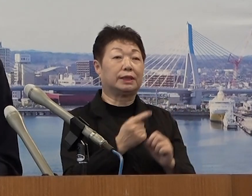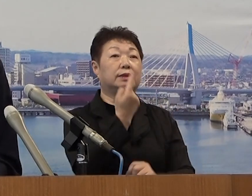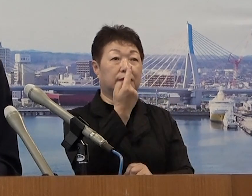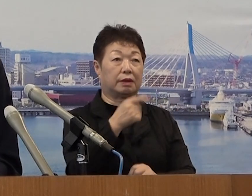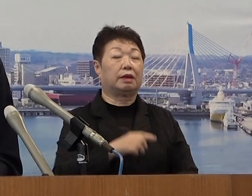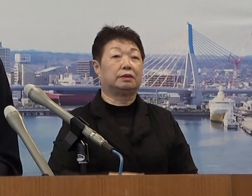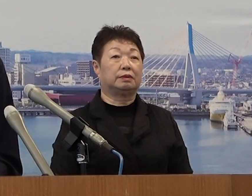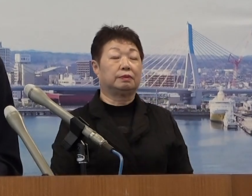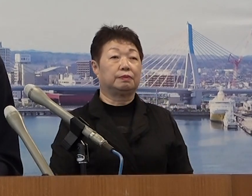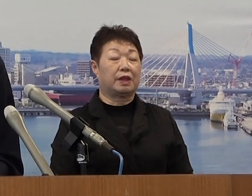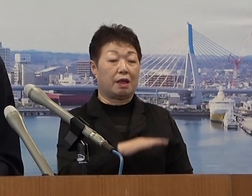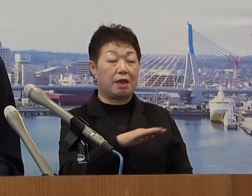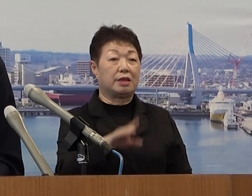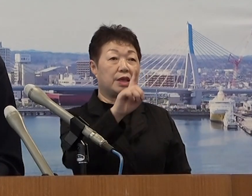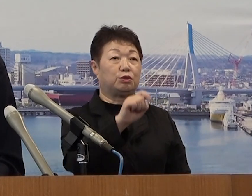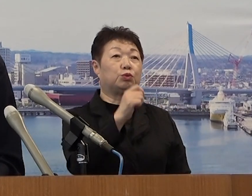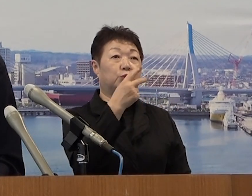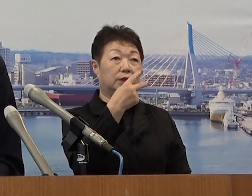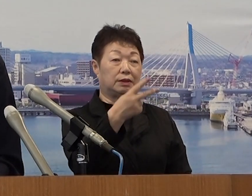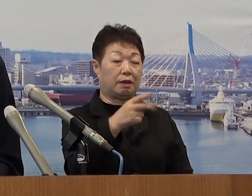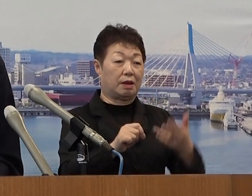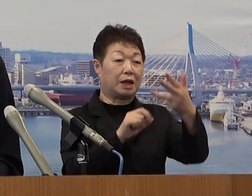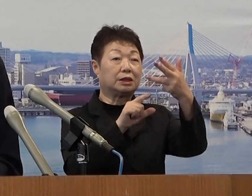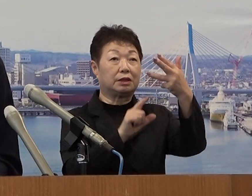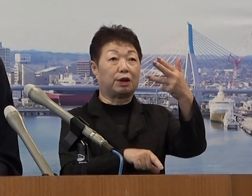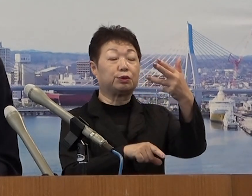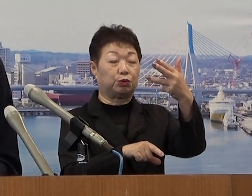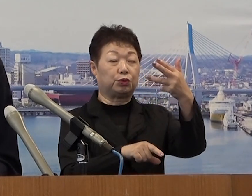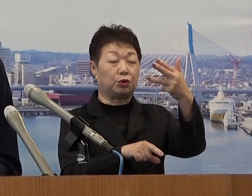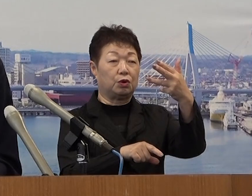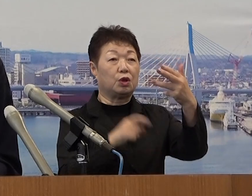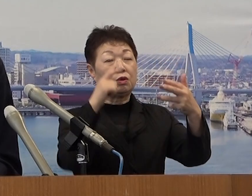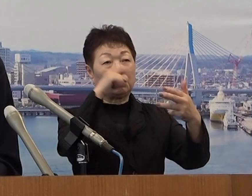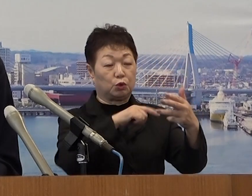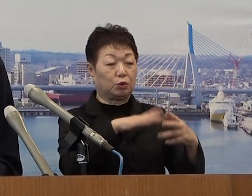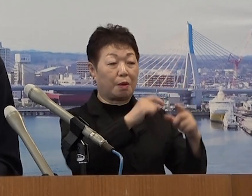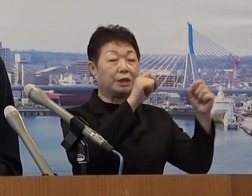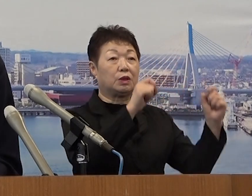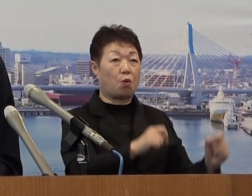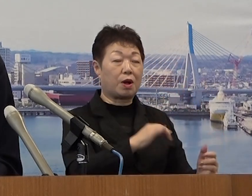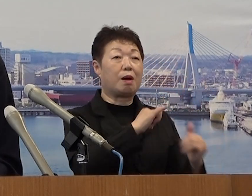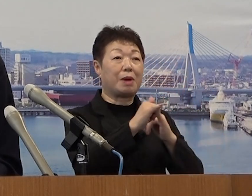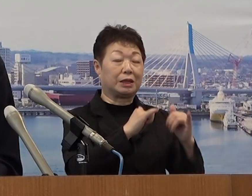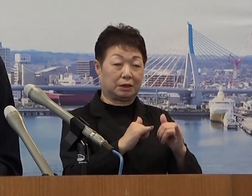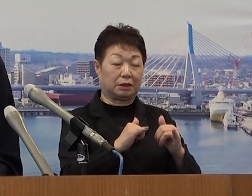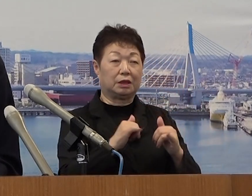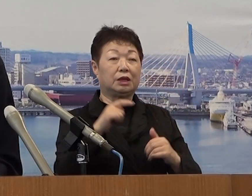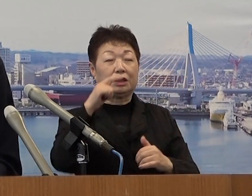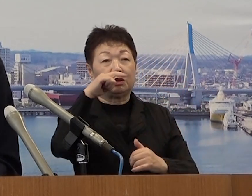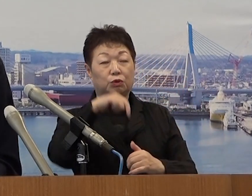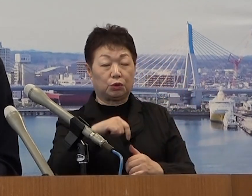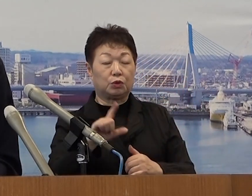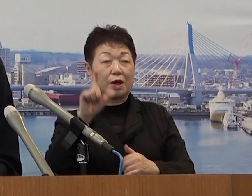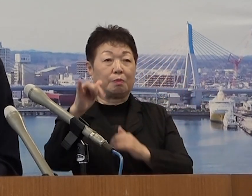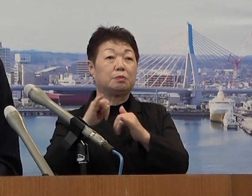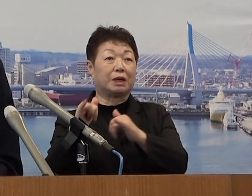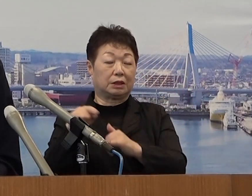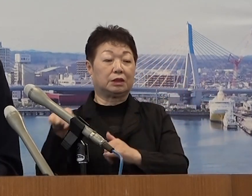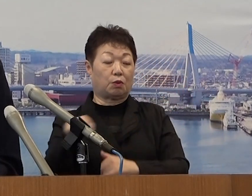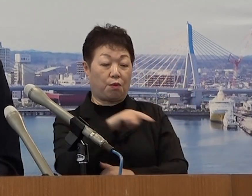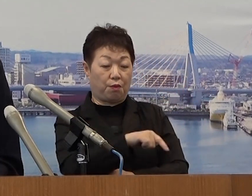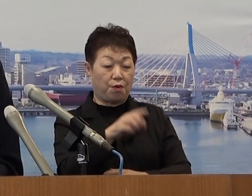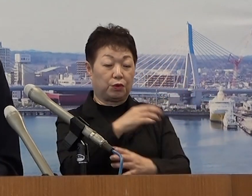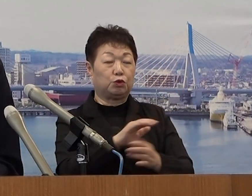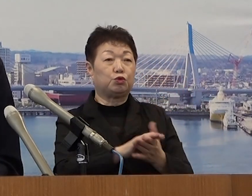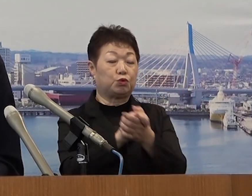に、平成12年8月に旧浪岡町と旧上役町で友好名約を締